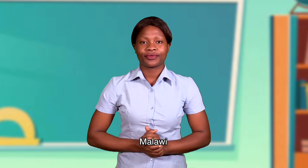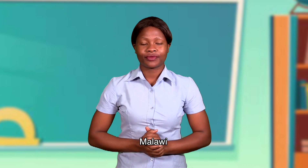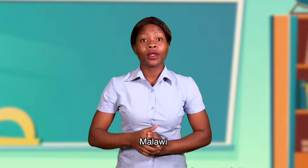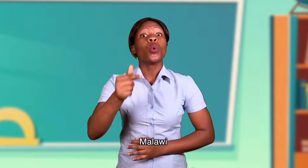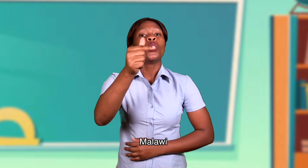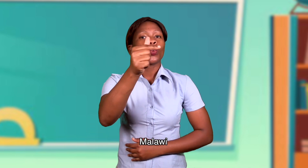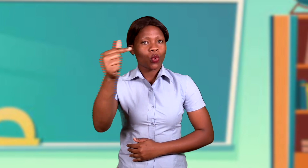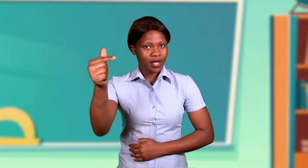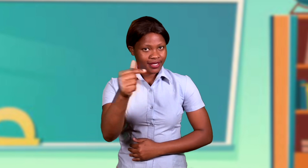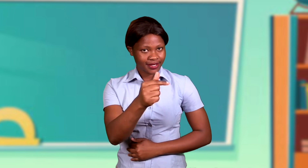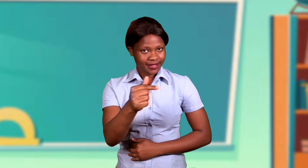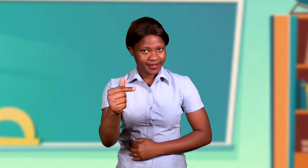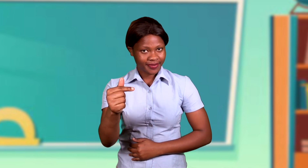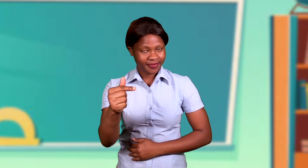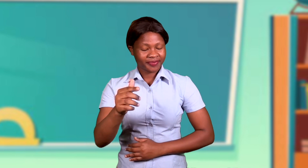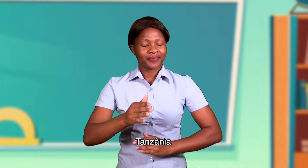Malawi,